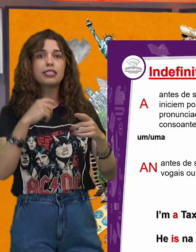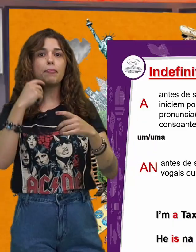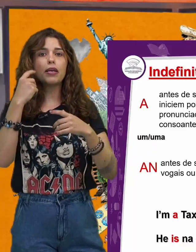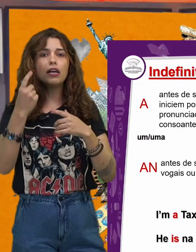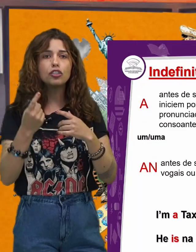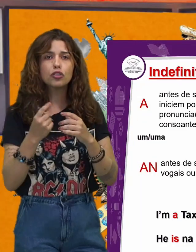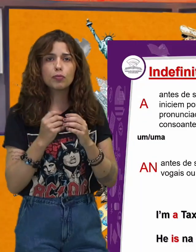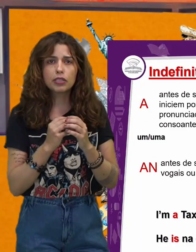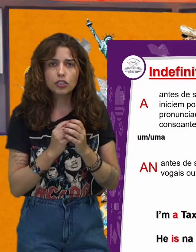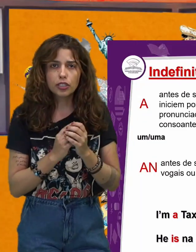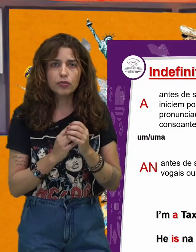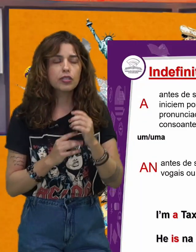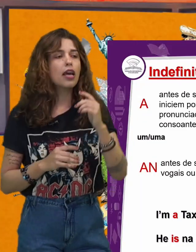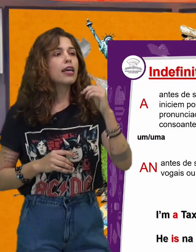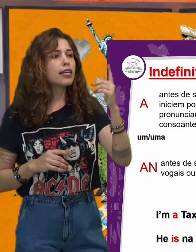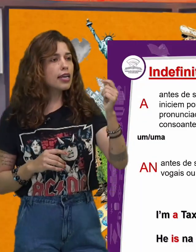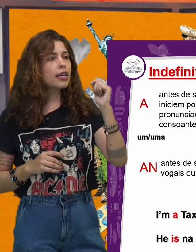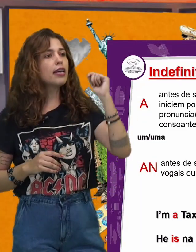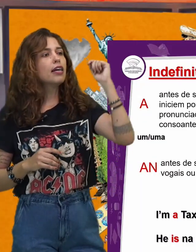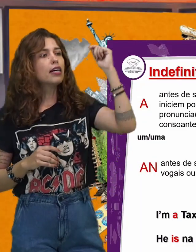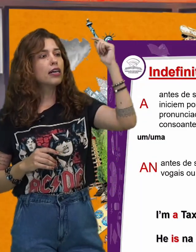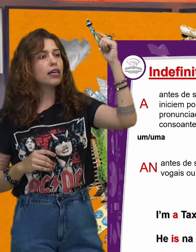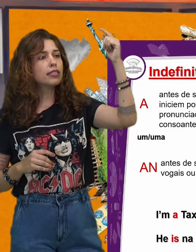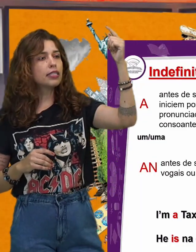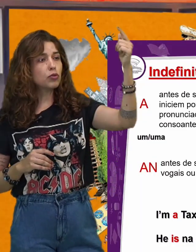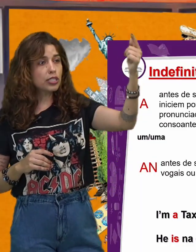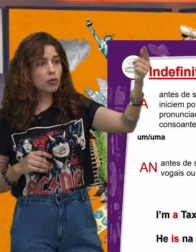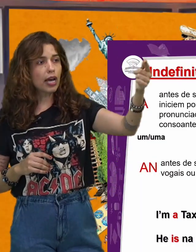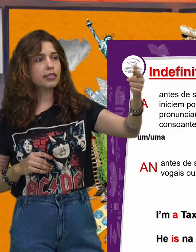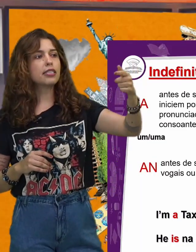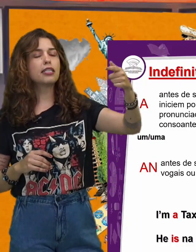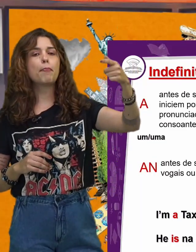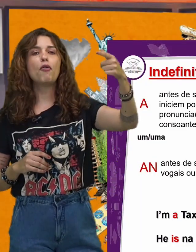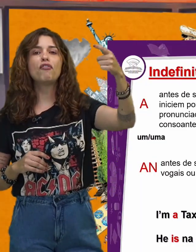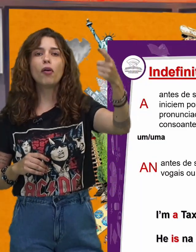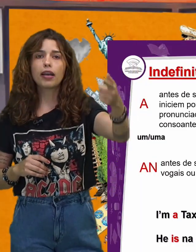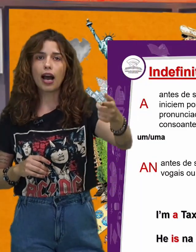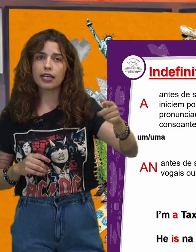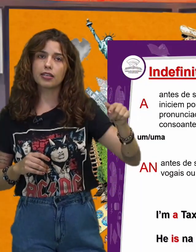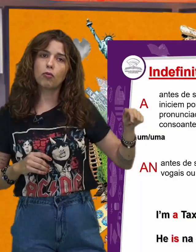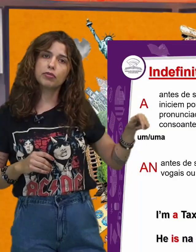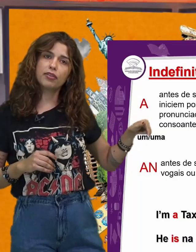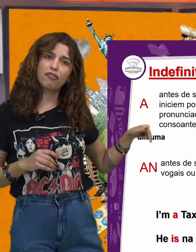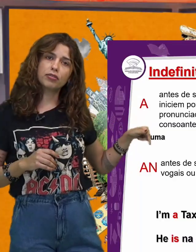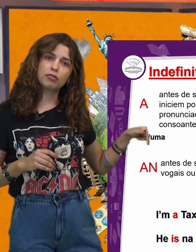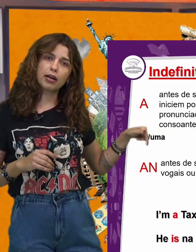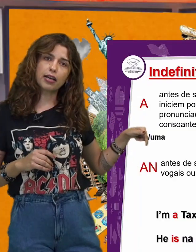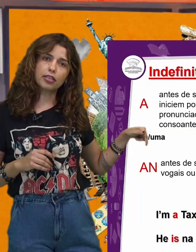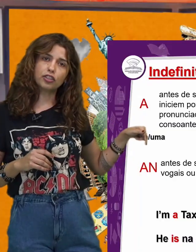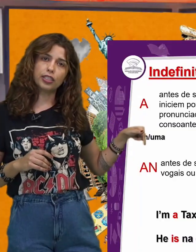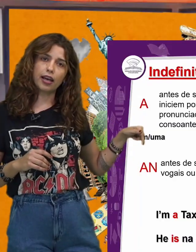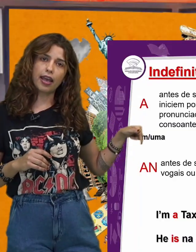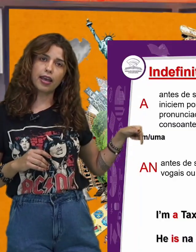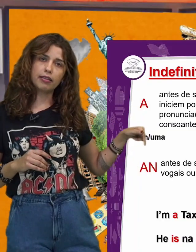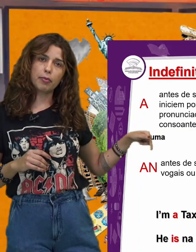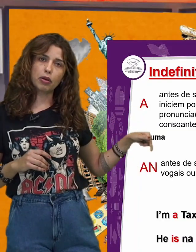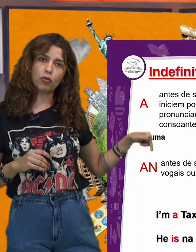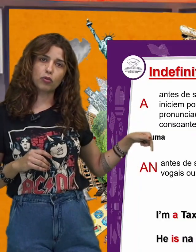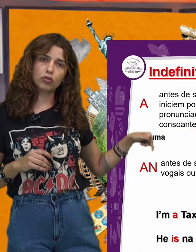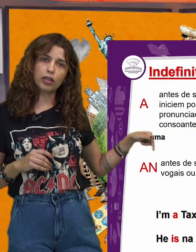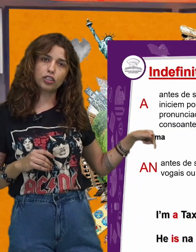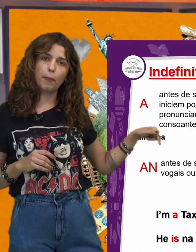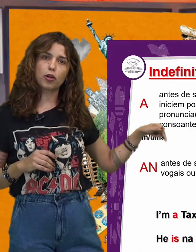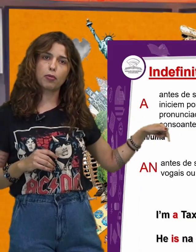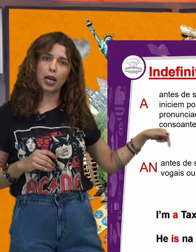ele vem sempre antes de substantivos que no singular que se inicia por vogais. É como se fosse uma casadinha. N termina